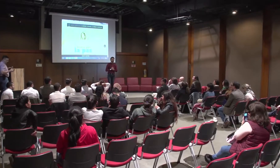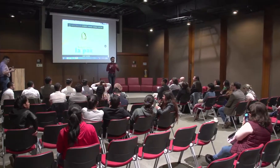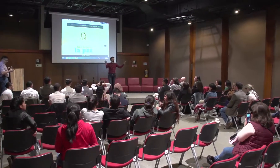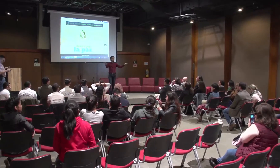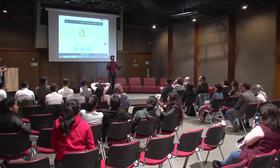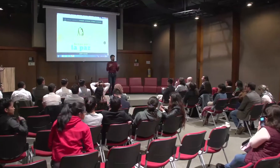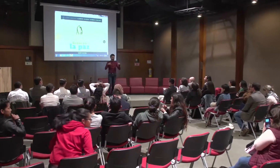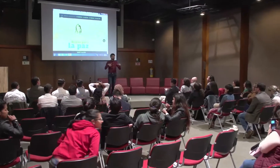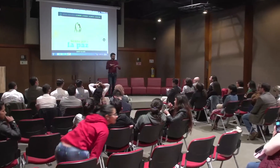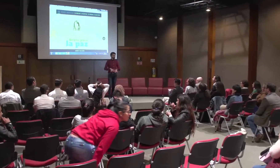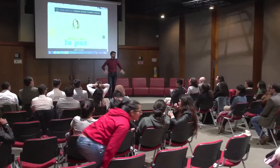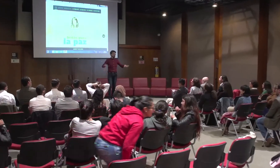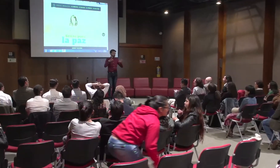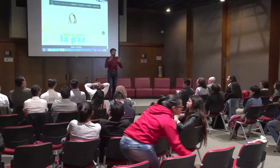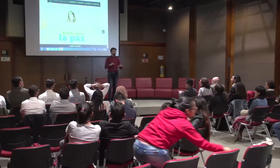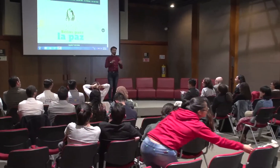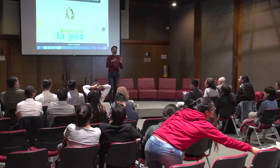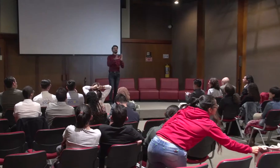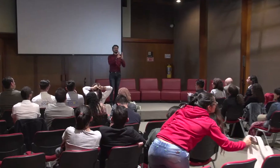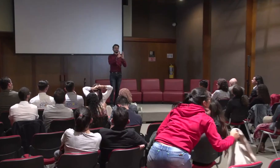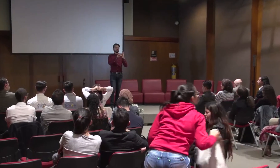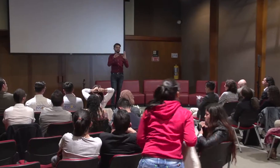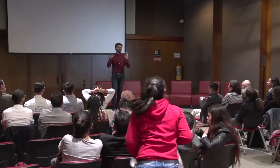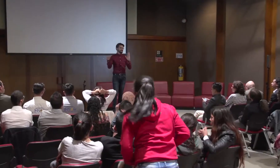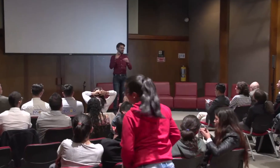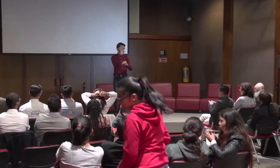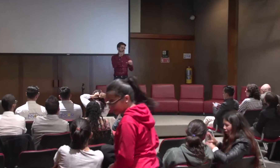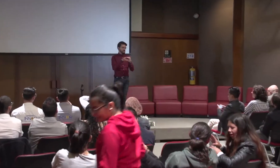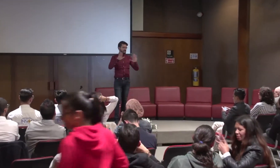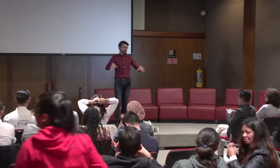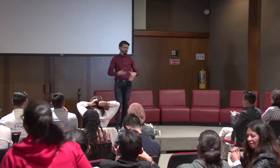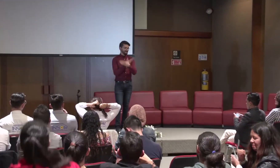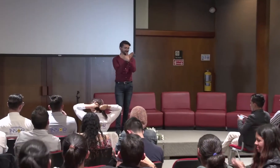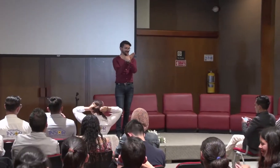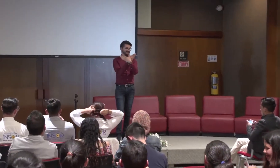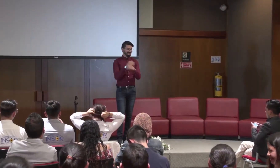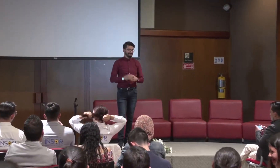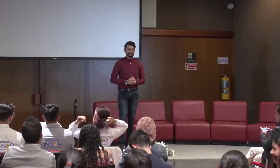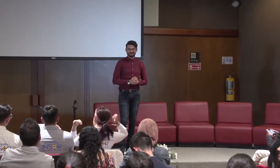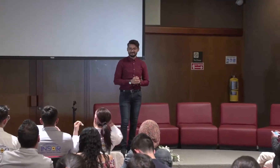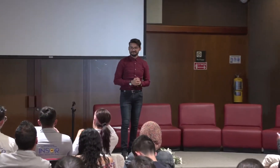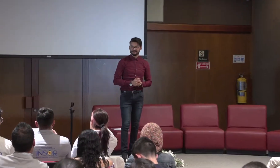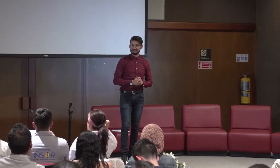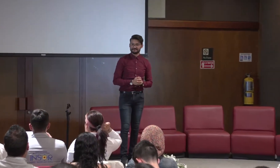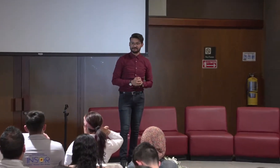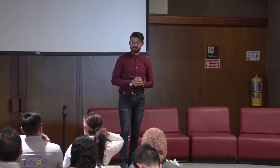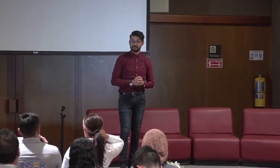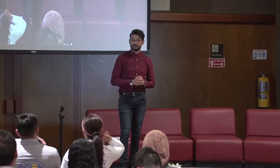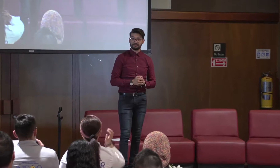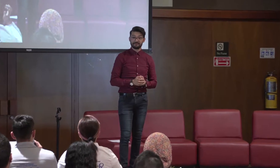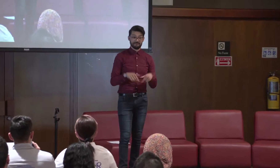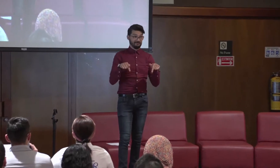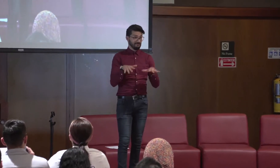Damas, caballeros, sean todos bienvenidos a la Biblioteca Luis Ángel Arango de el Banco de